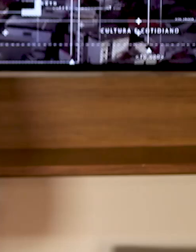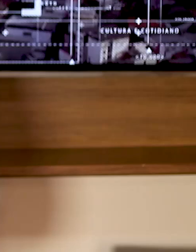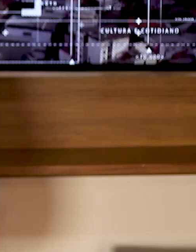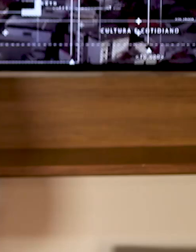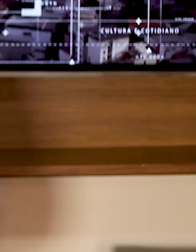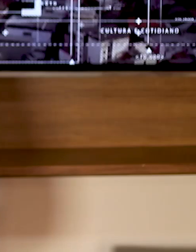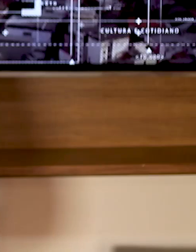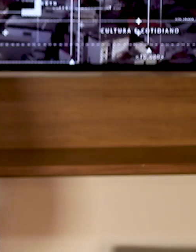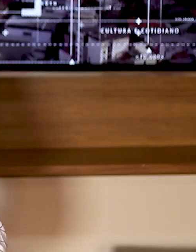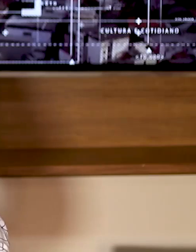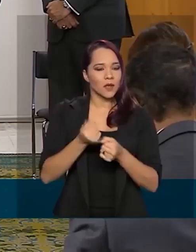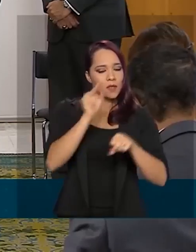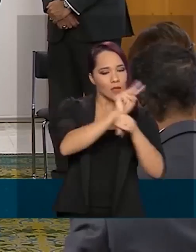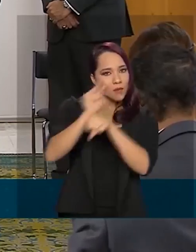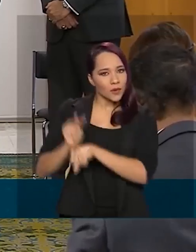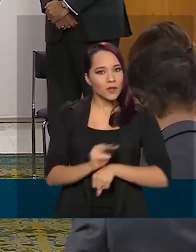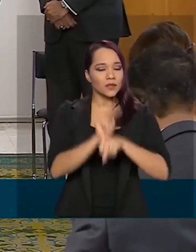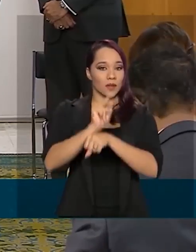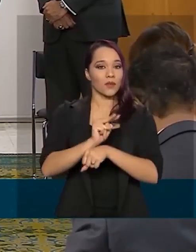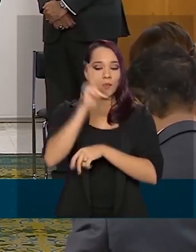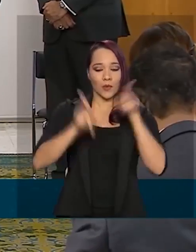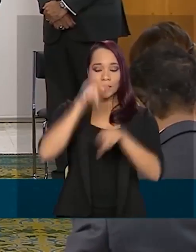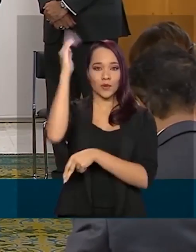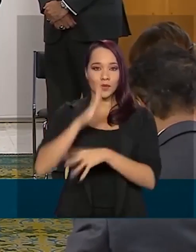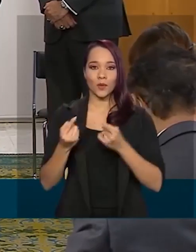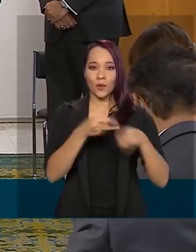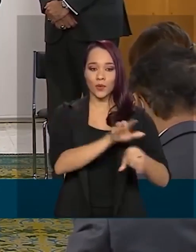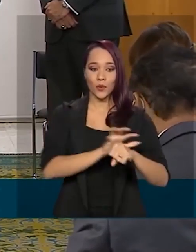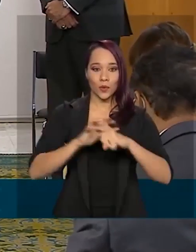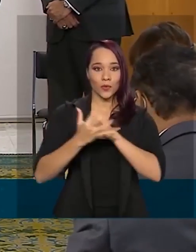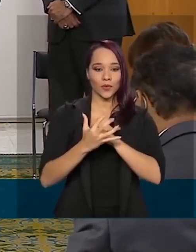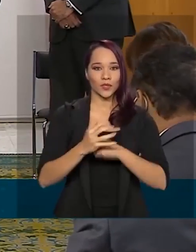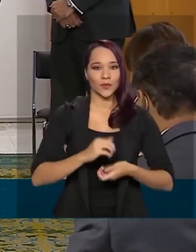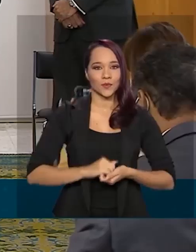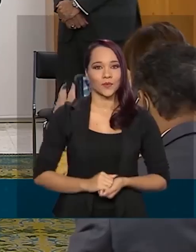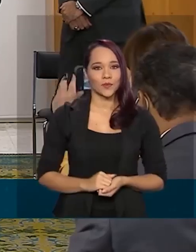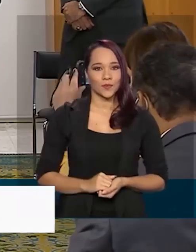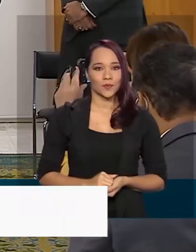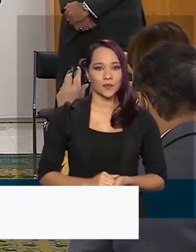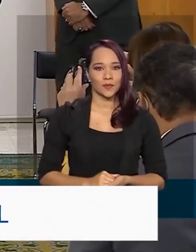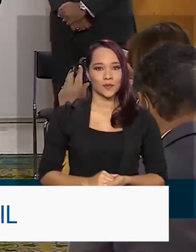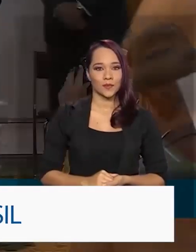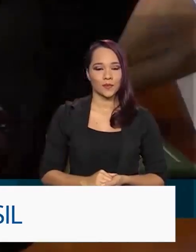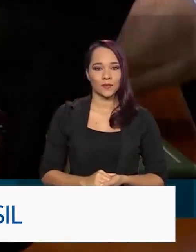e a Universidade de Oxford. O crédito extraordinário previsto na MP é de mais de